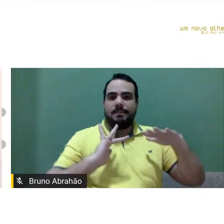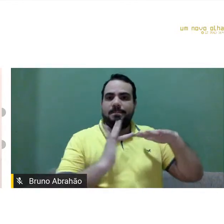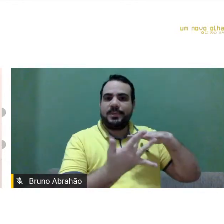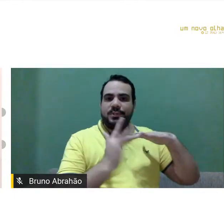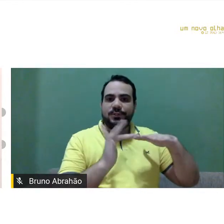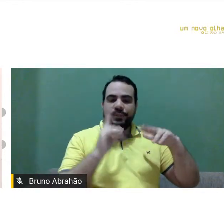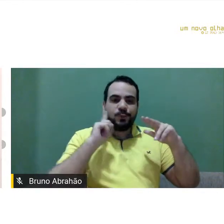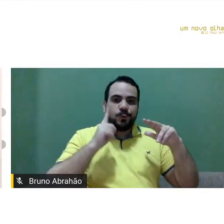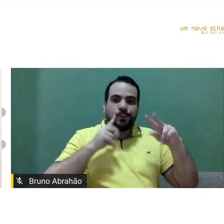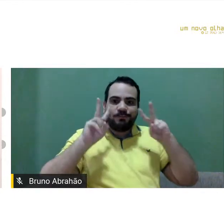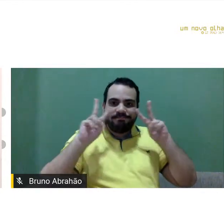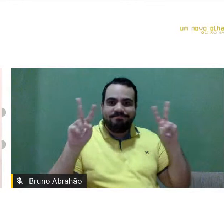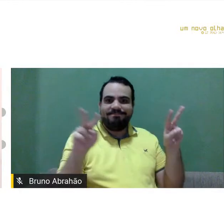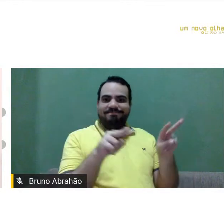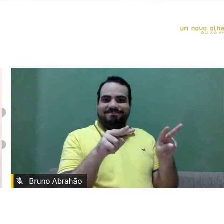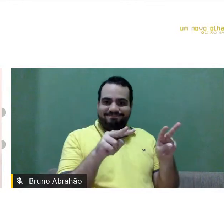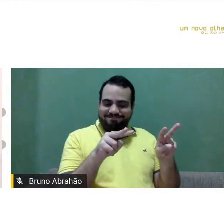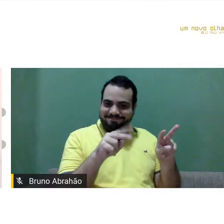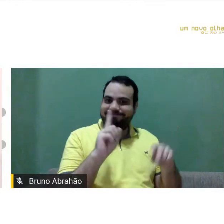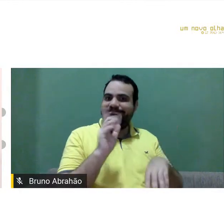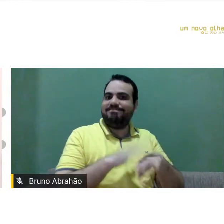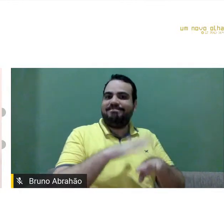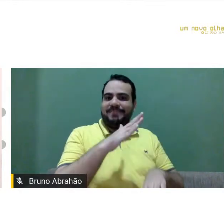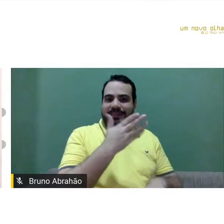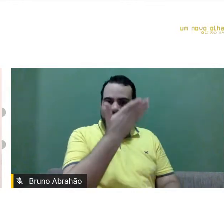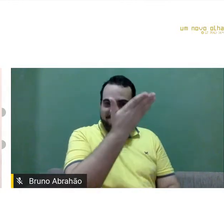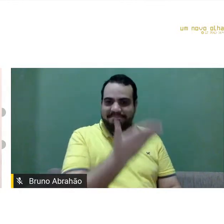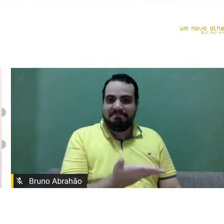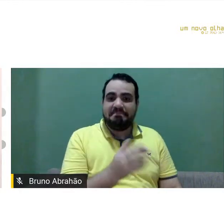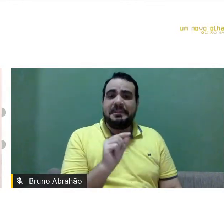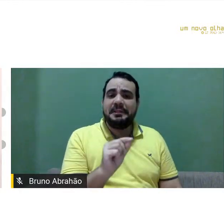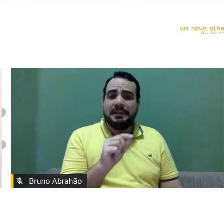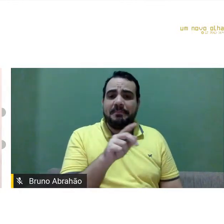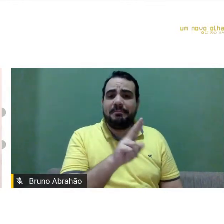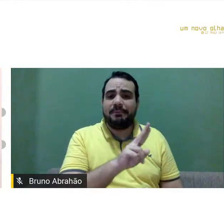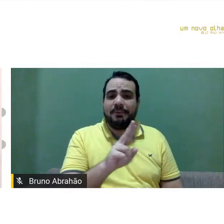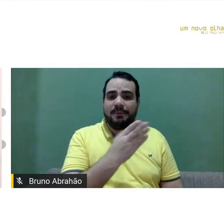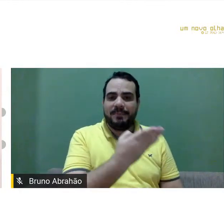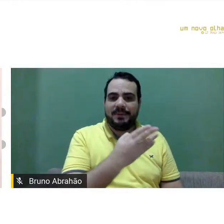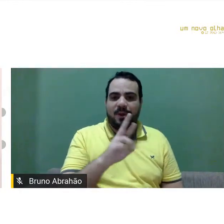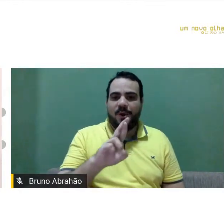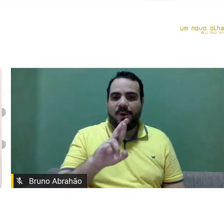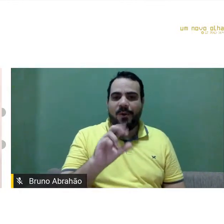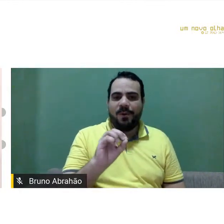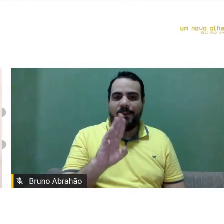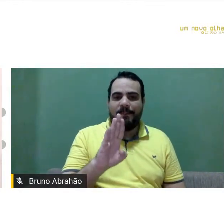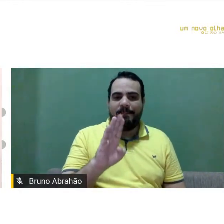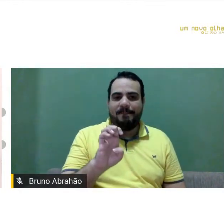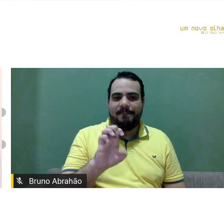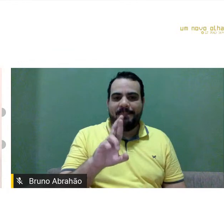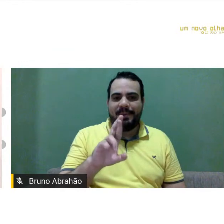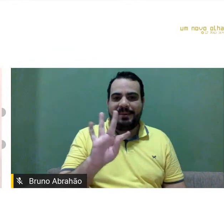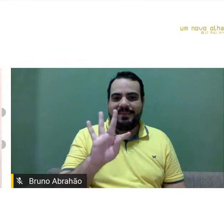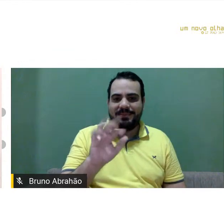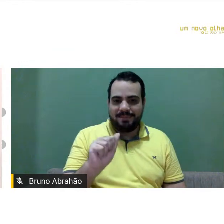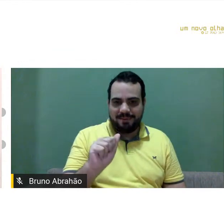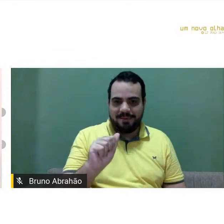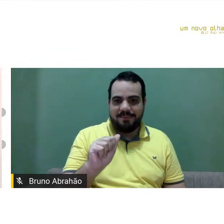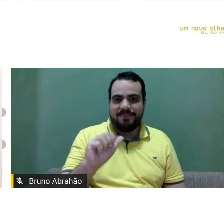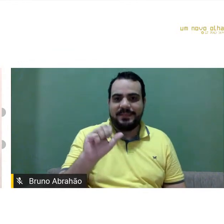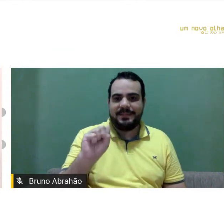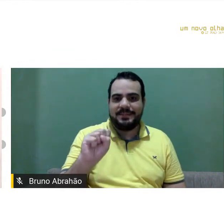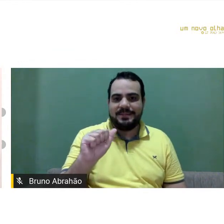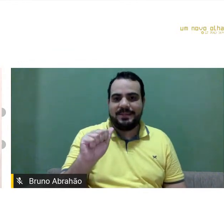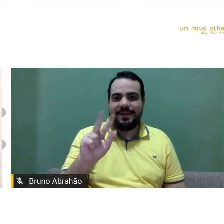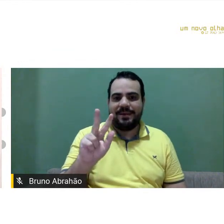bastante bastante rico e bastante reconhecida na comunidade surda por meio da 2016 sociais nome